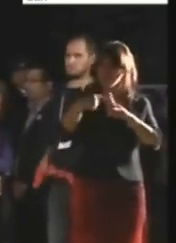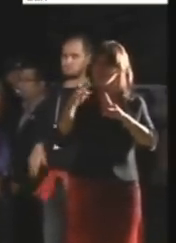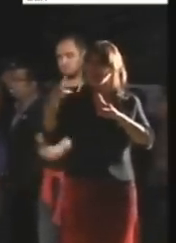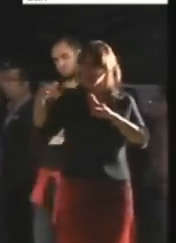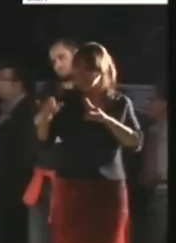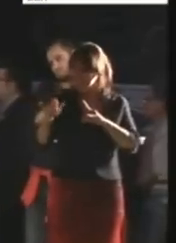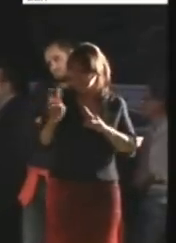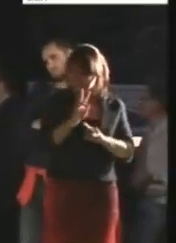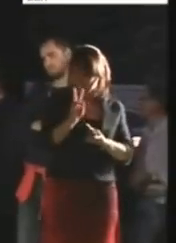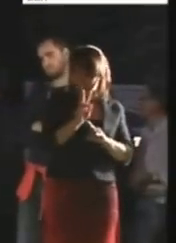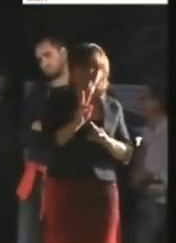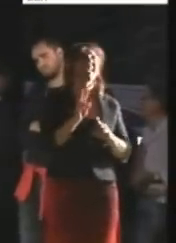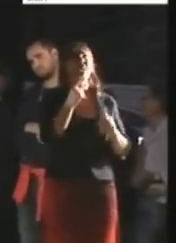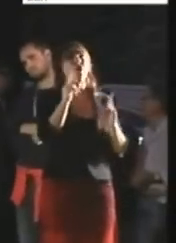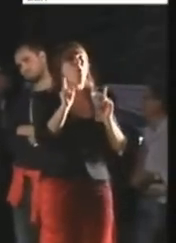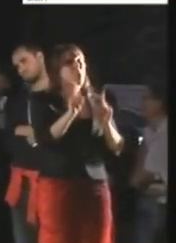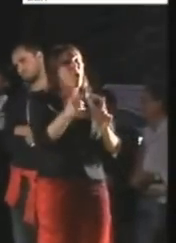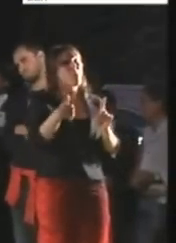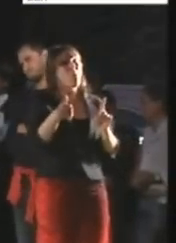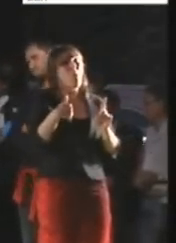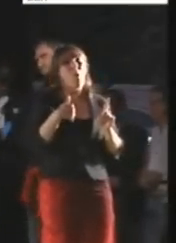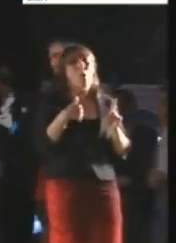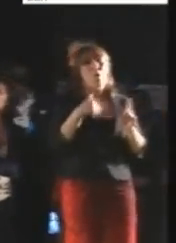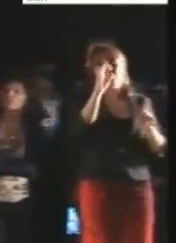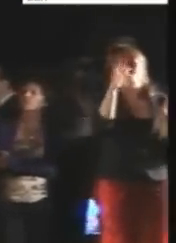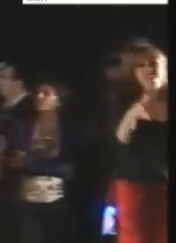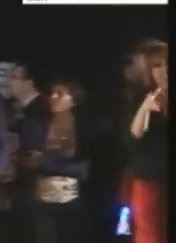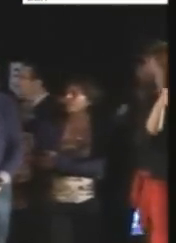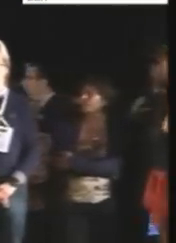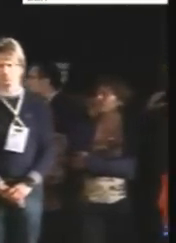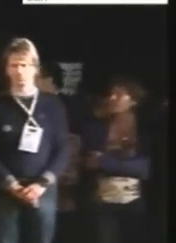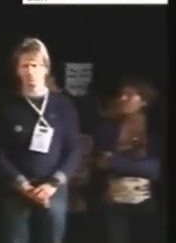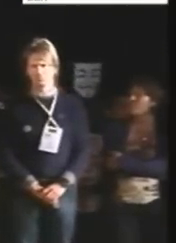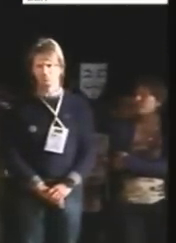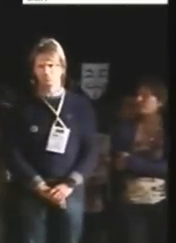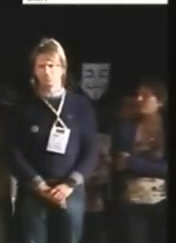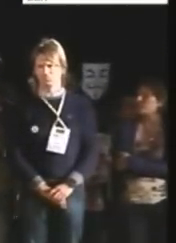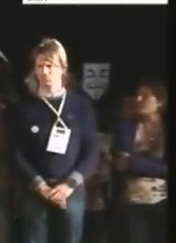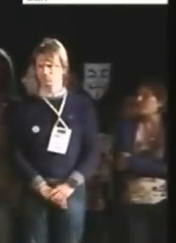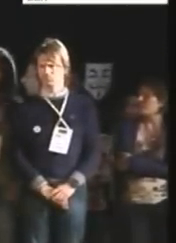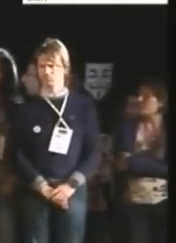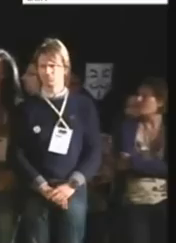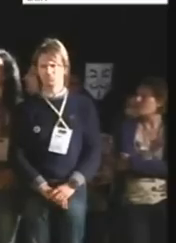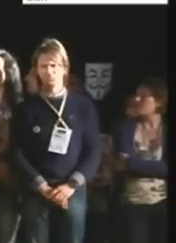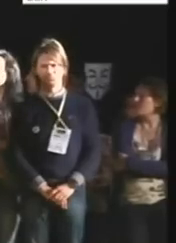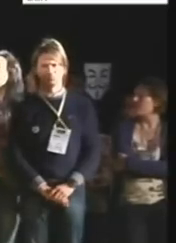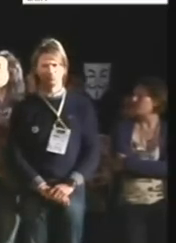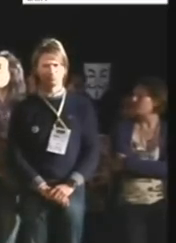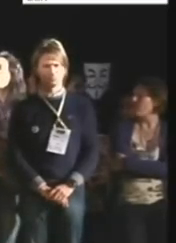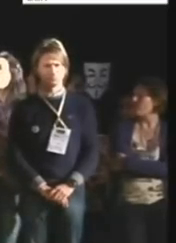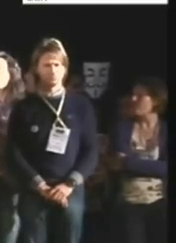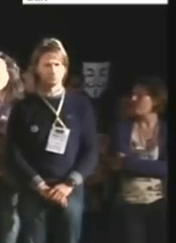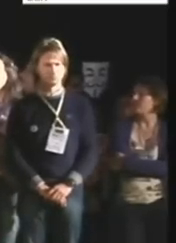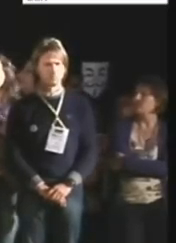Frattini, si è aperta con la Bulgaria e la Romania, noi avevamo 3 anni di tempo per prendere